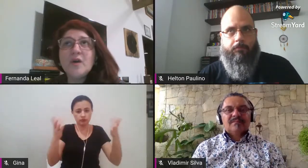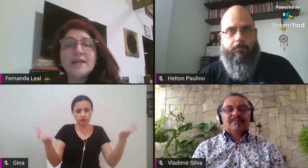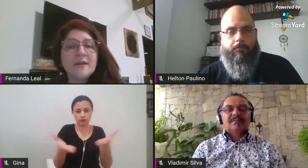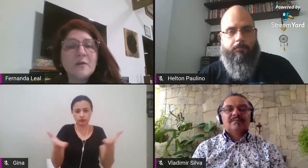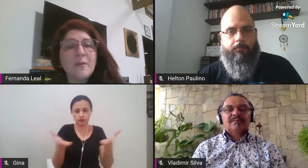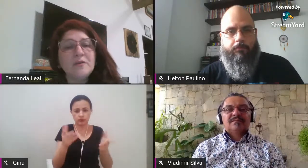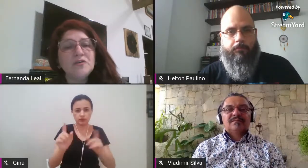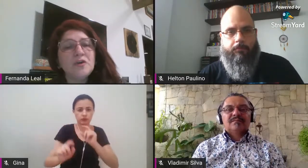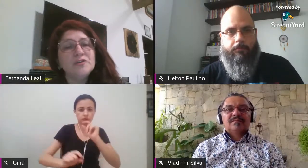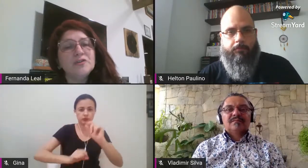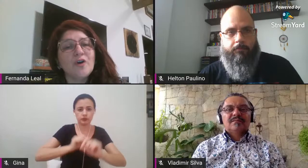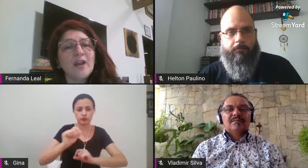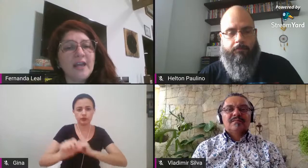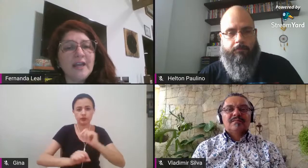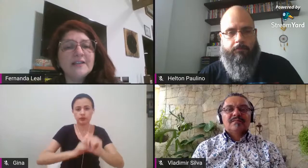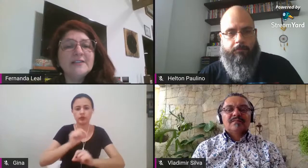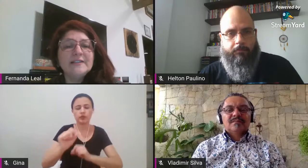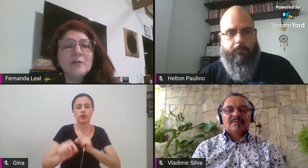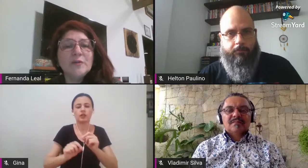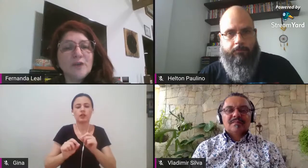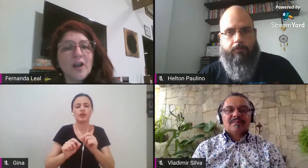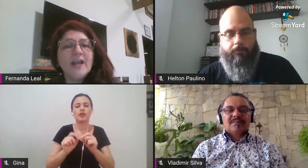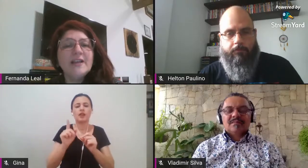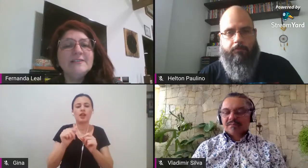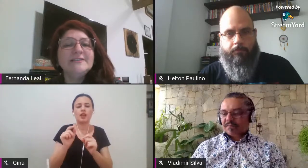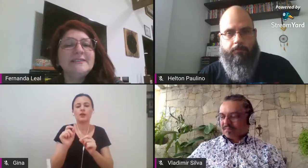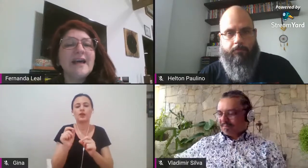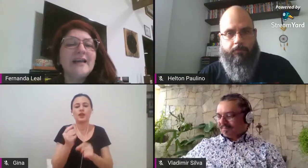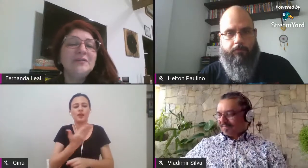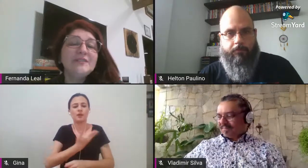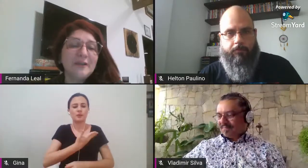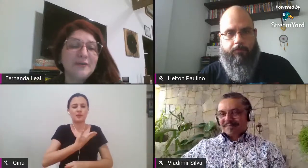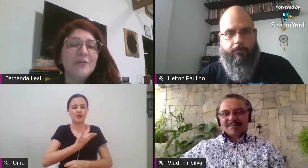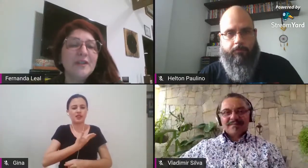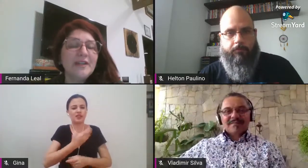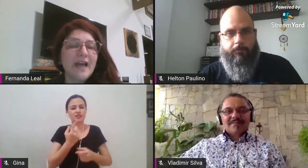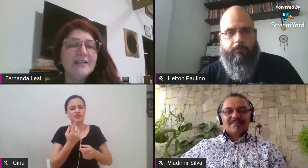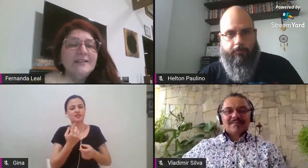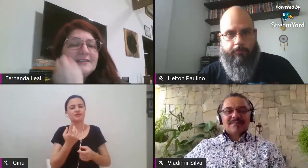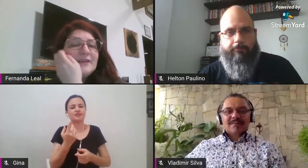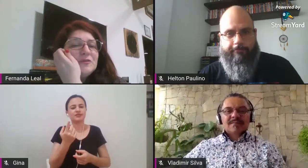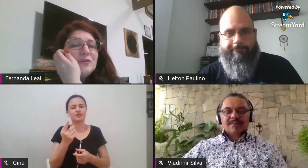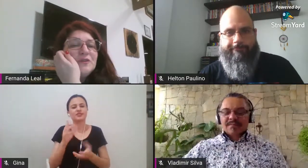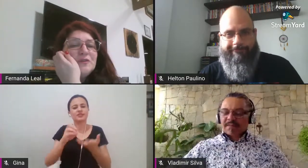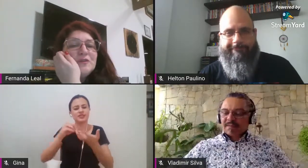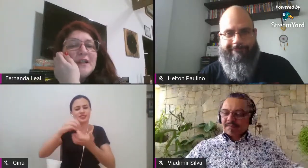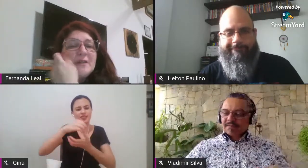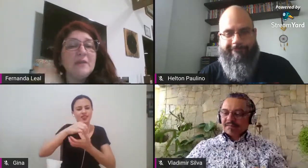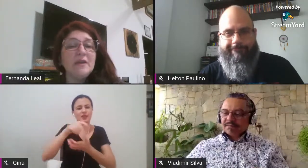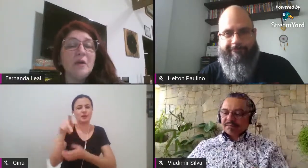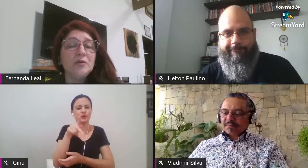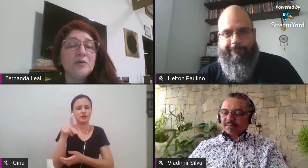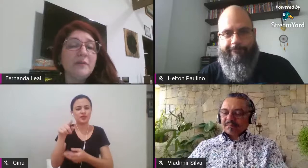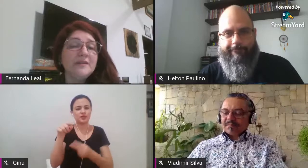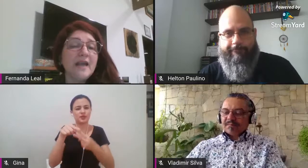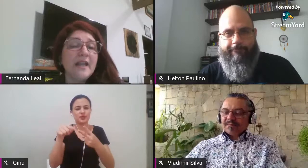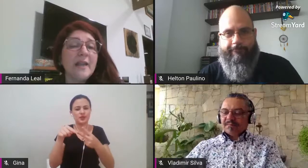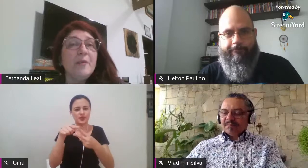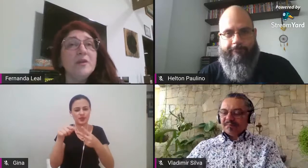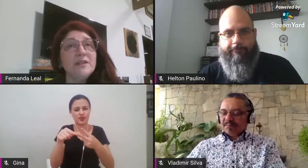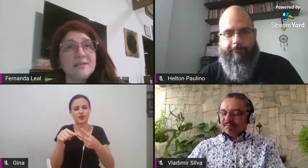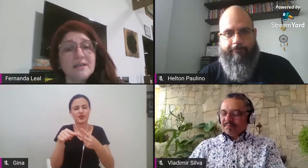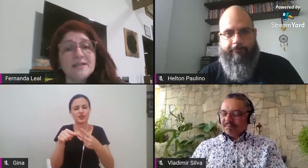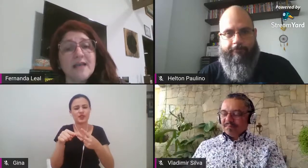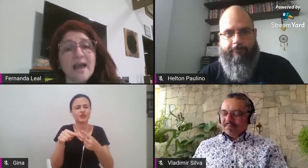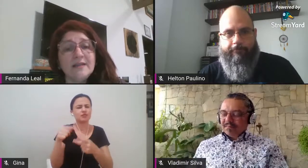a provocação para os nossos colegas, né, são meus colegas do Centro de Humanidades, né, os professores Vladimir e Elton, de pensarem